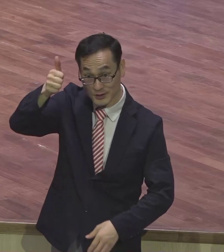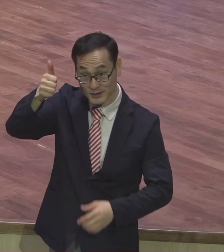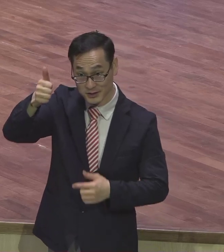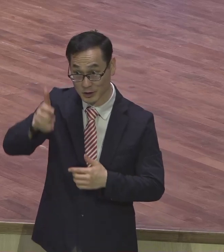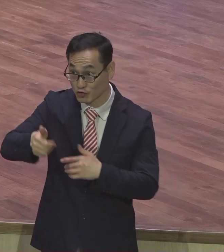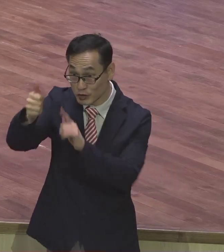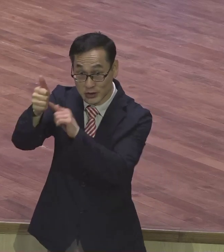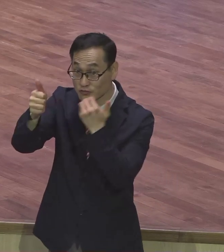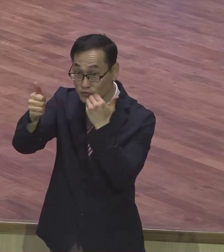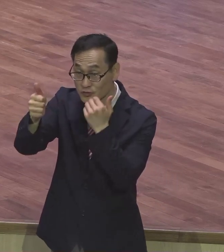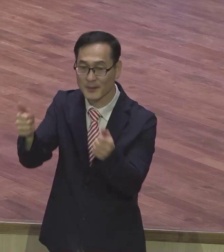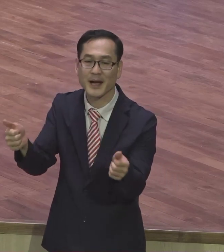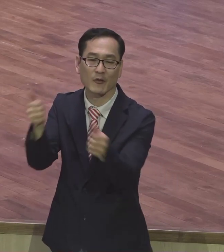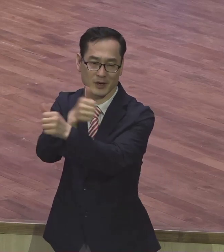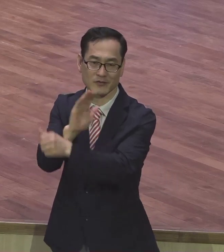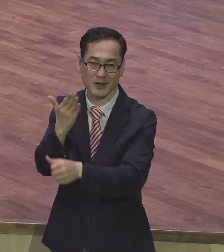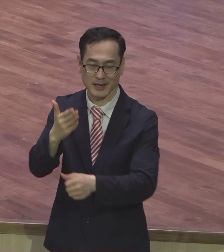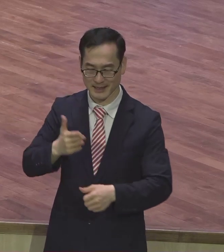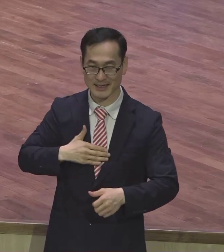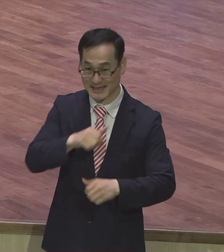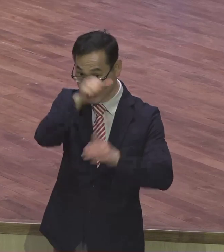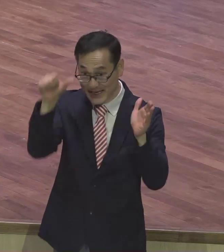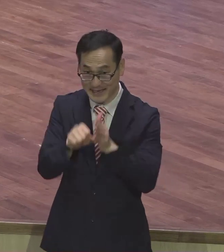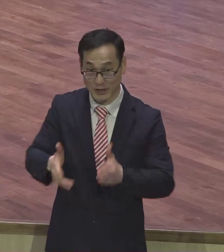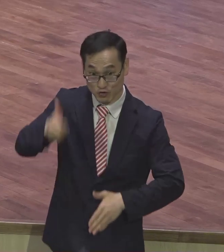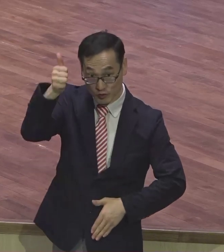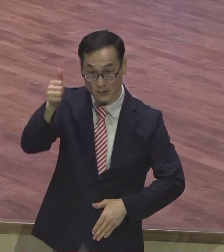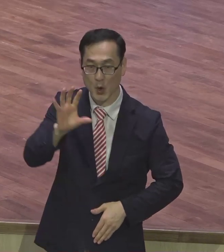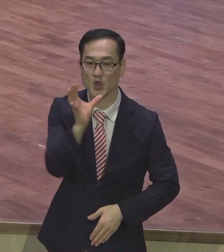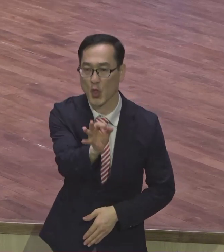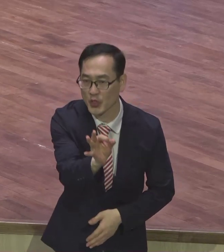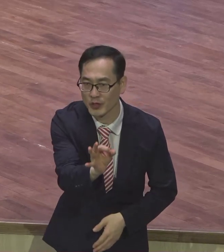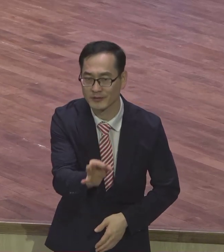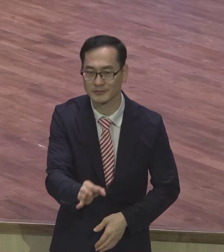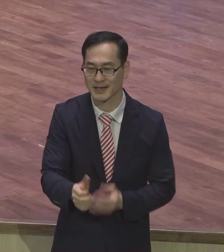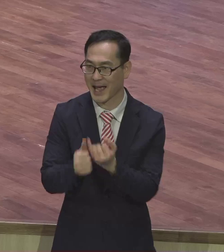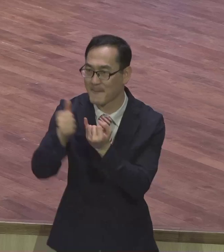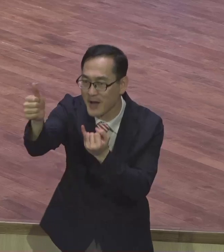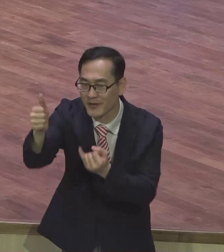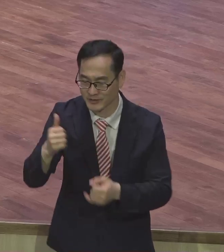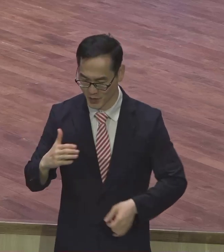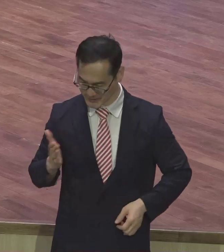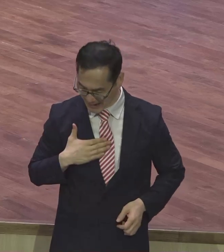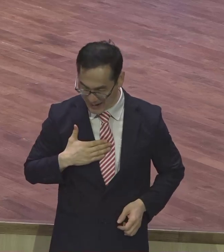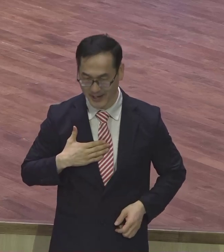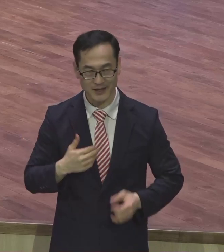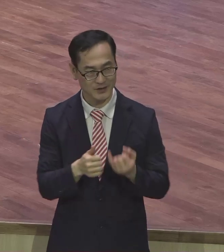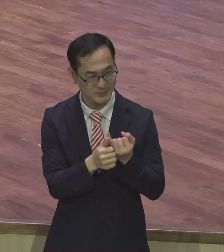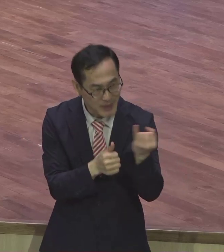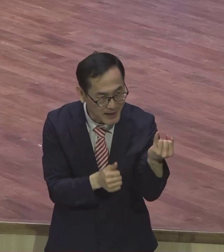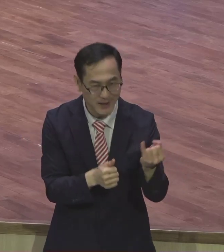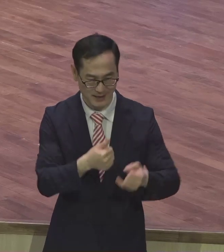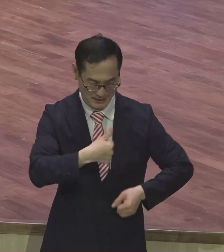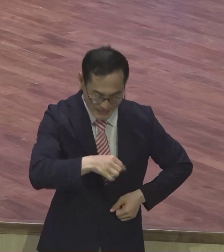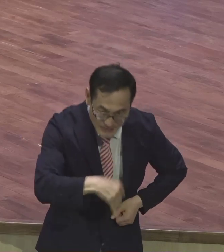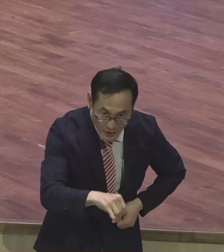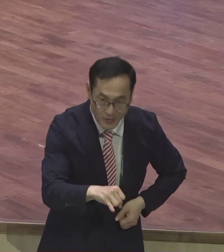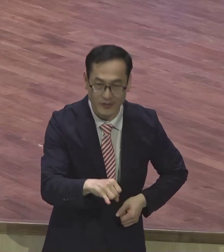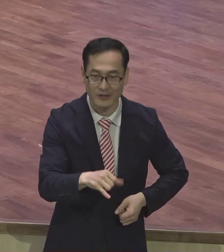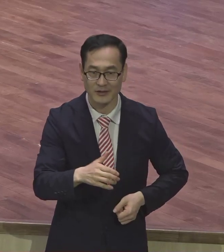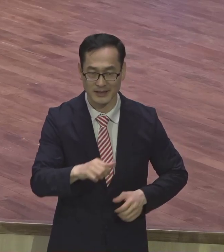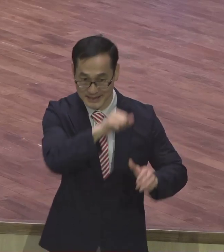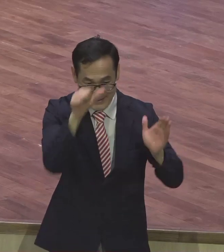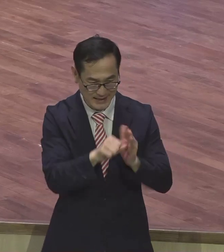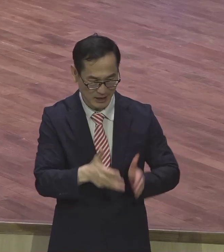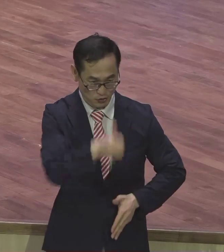인생의 주인이 나요 물질이요 남편이요 아버지요 아내요 딸이요 자신이 아니라